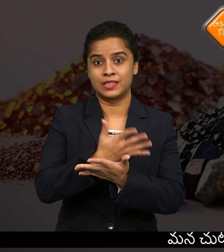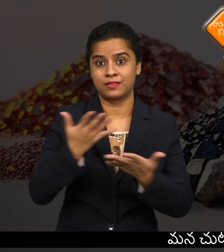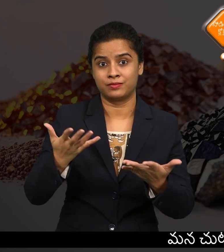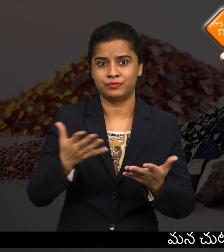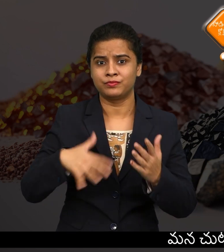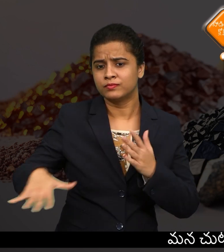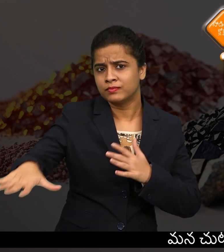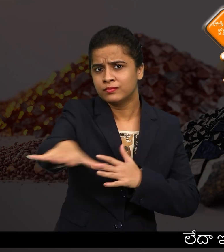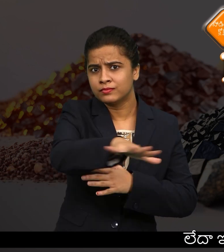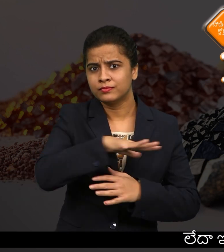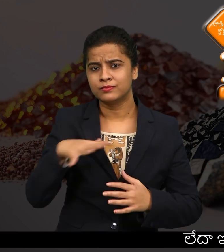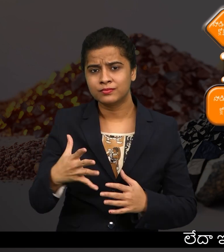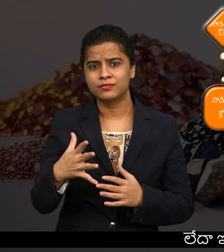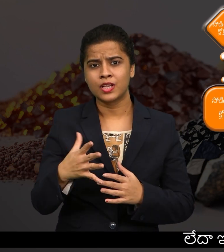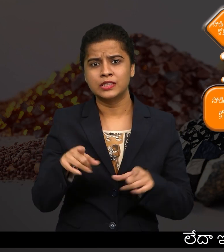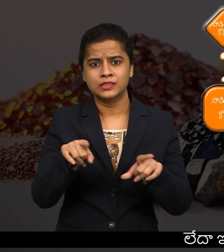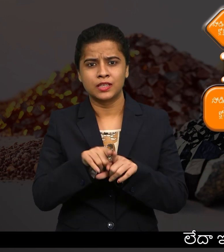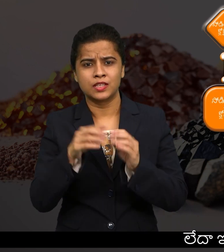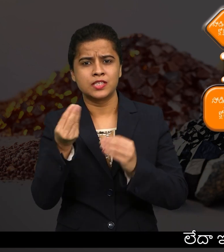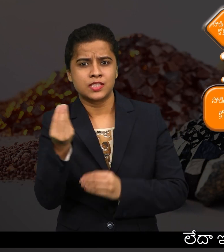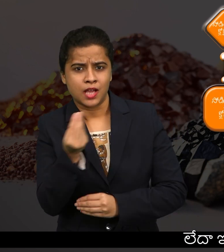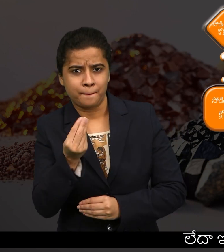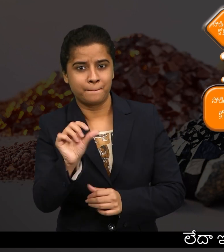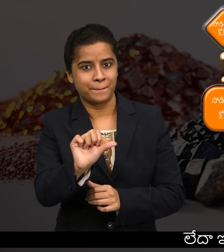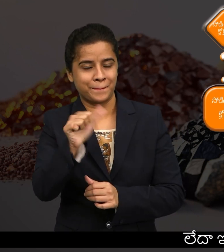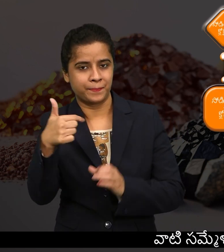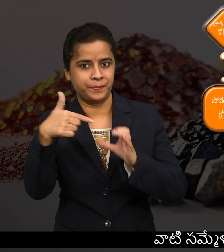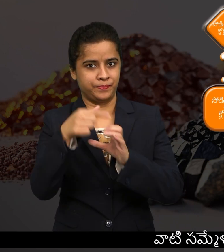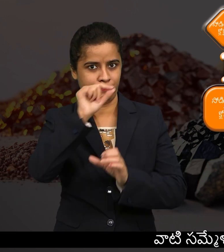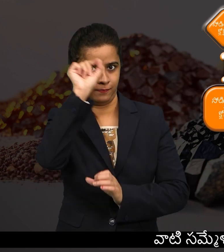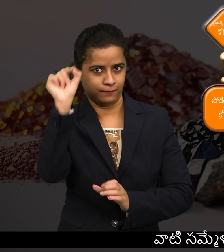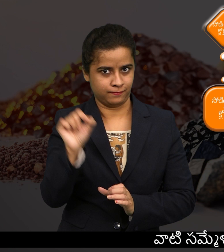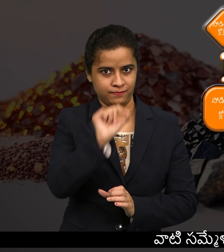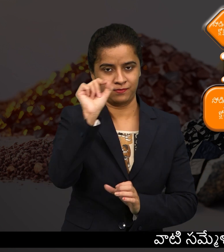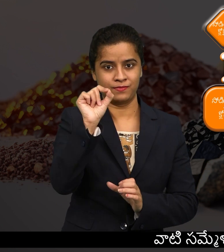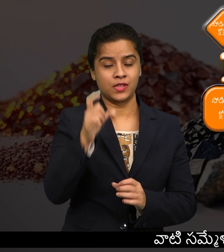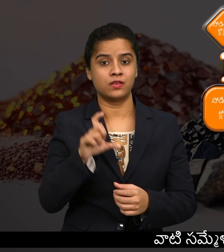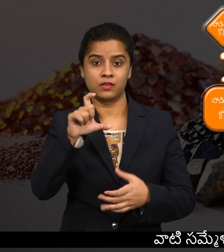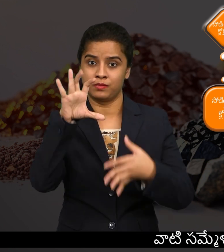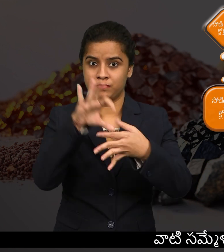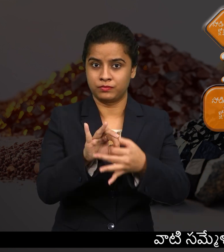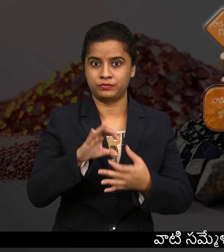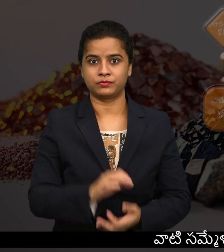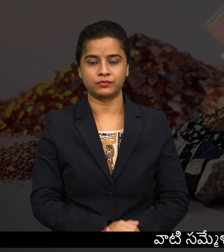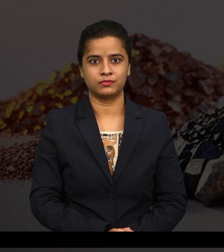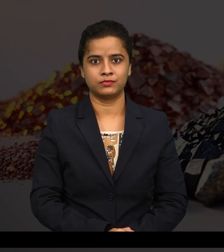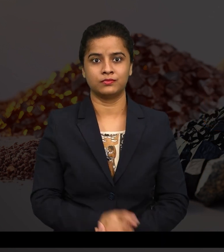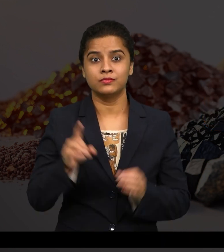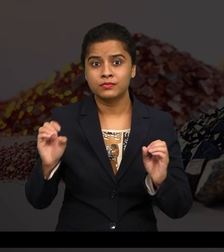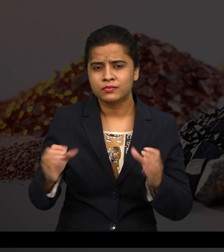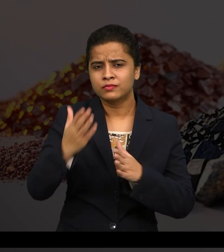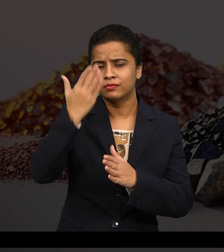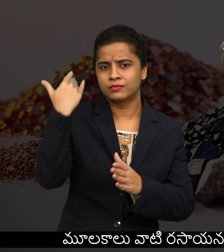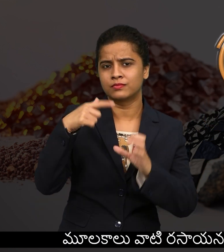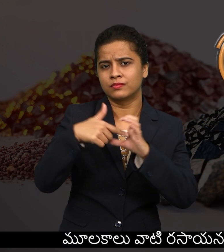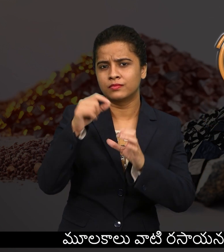చుట్టూ ఉన్న పదార్థాలు కొన్ని లేదా ఇతర మూలకాలు లేదా వాటి సమ్మేళనాల రూపంలో ఉంటాయి.